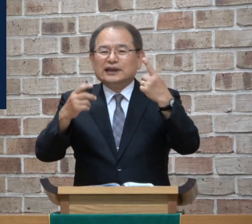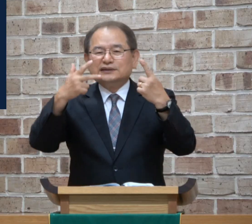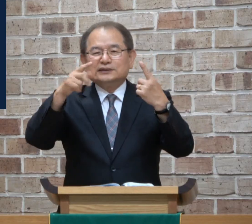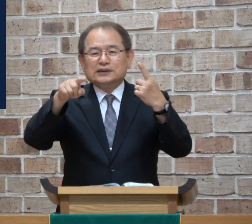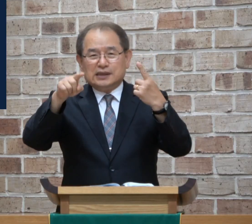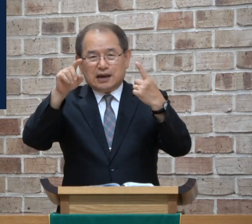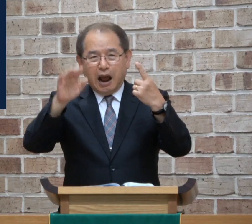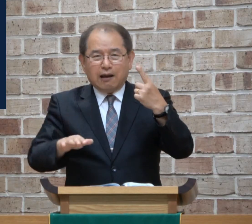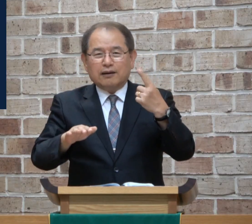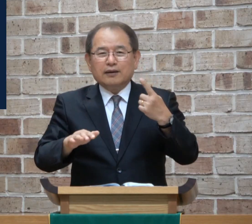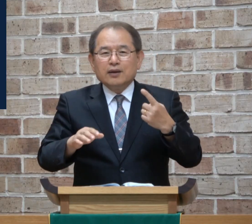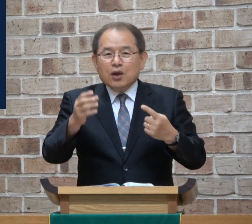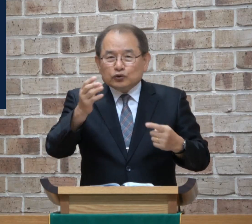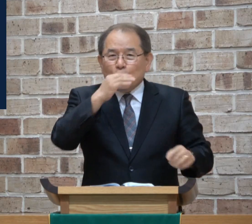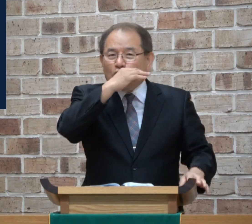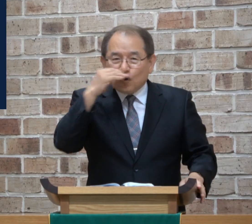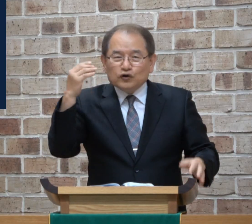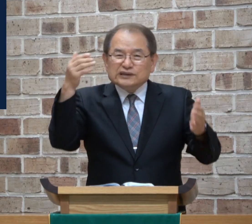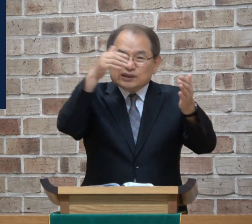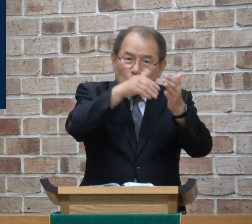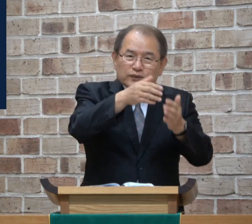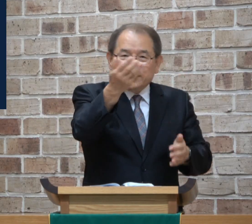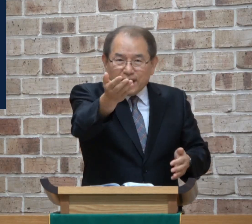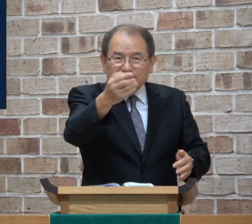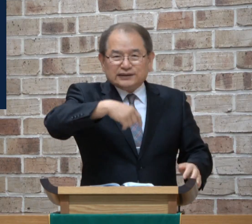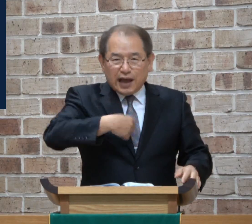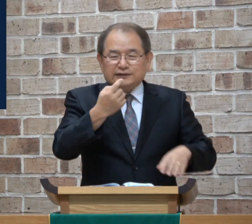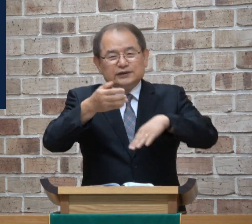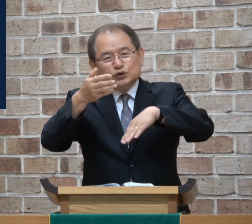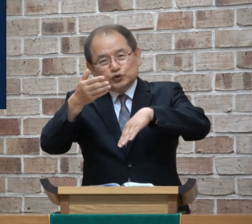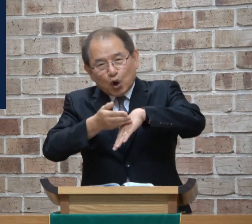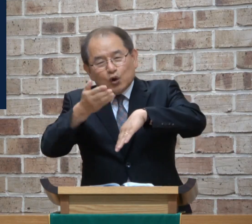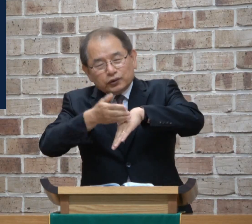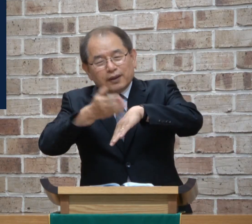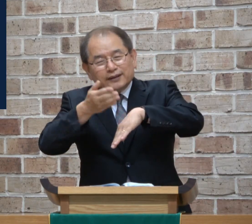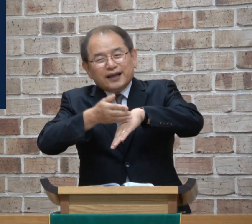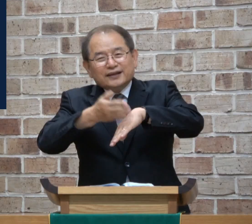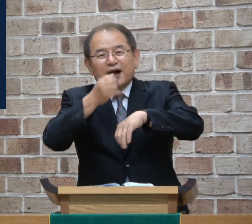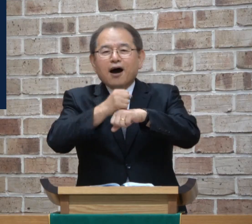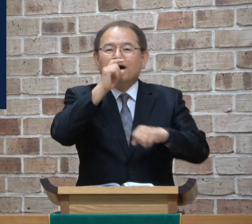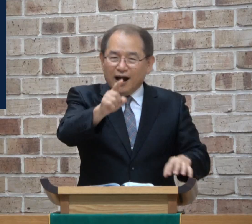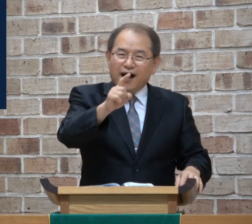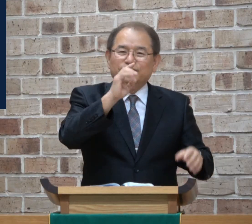디모데전서 1장 7절 이하에는 경건에 이르도록 내 자신을 연단하라.